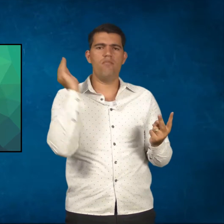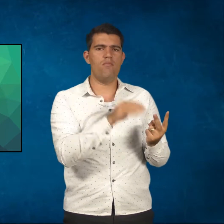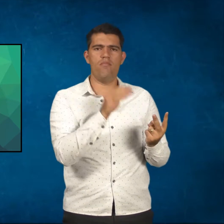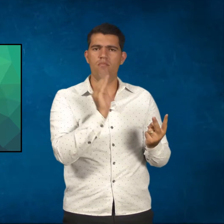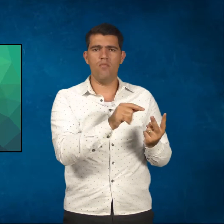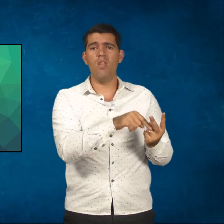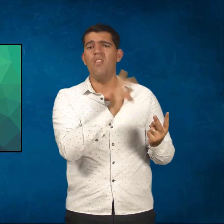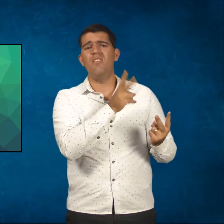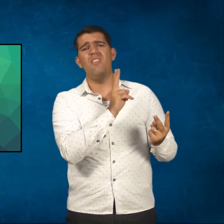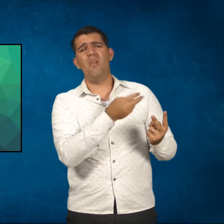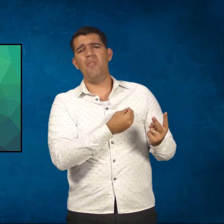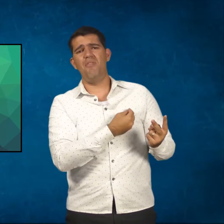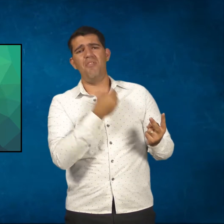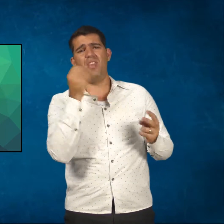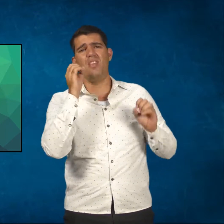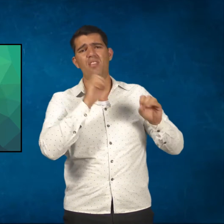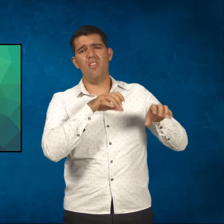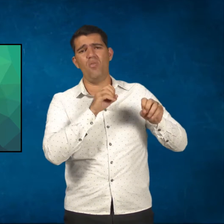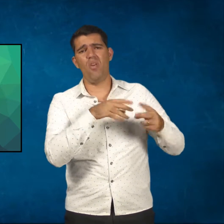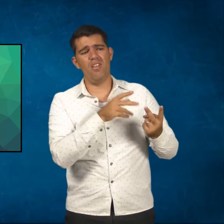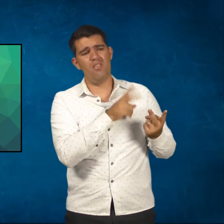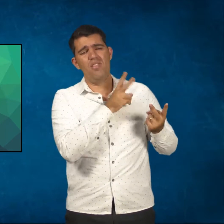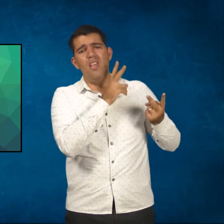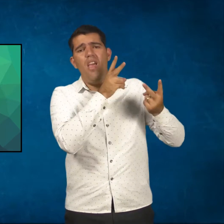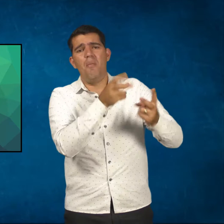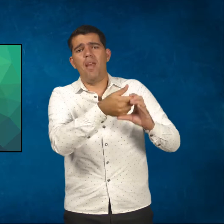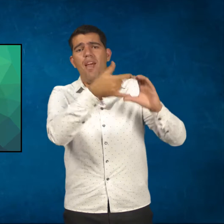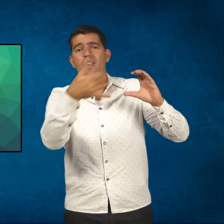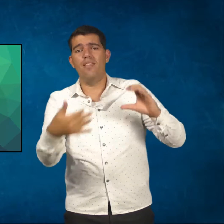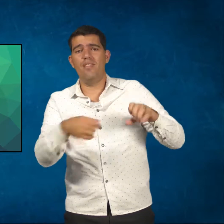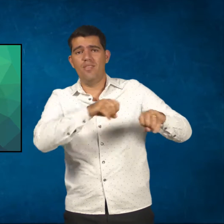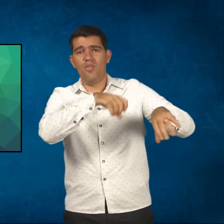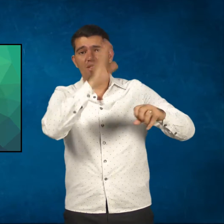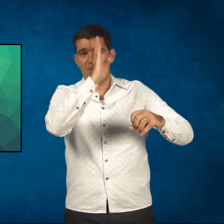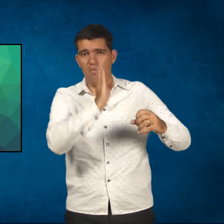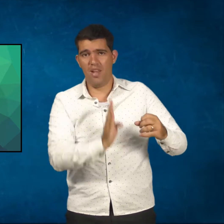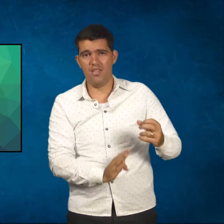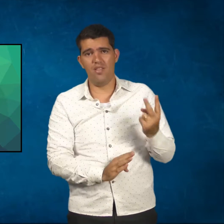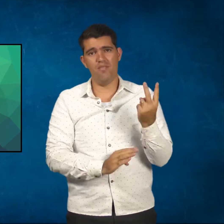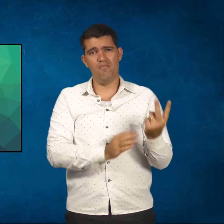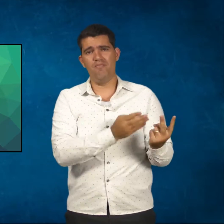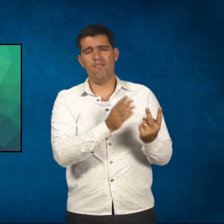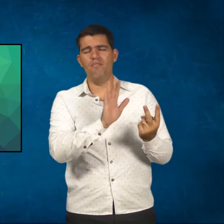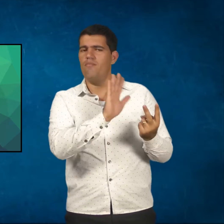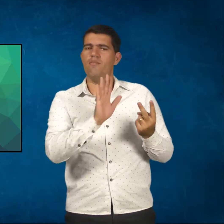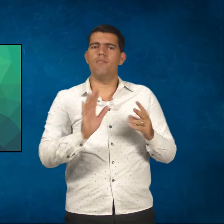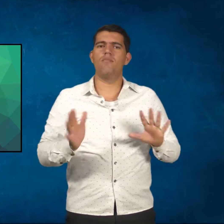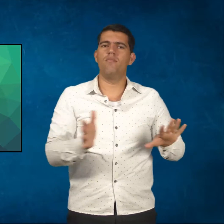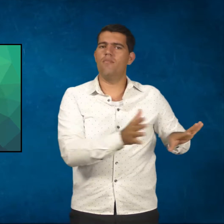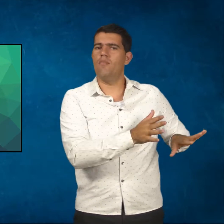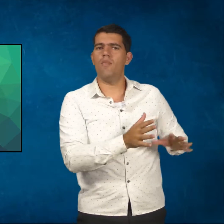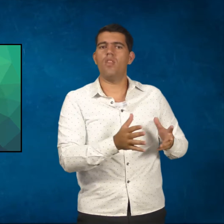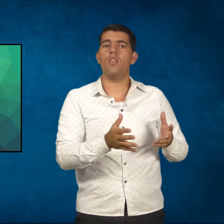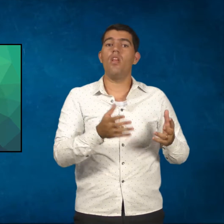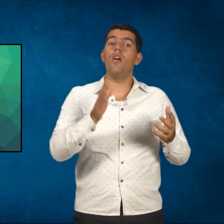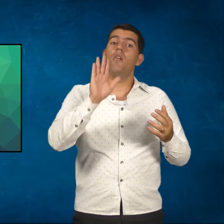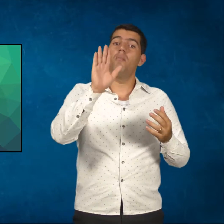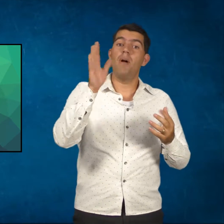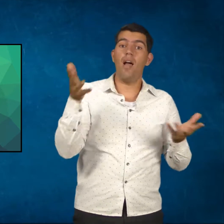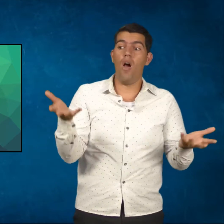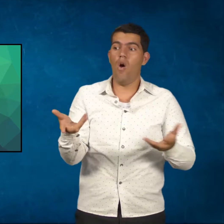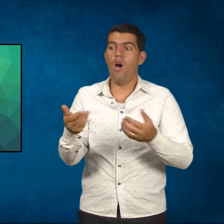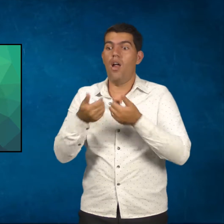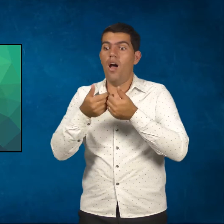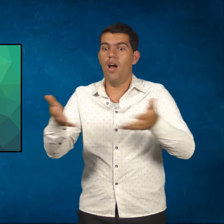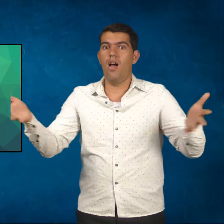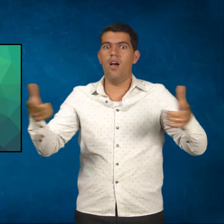da educação, que sempre caracterizou a educação profissional no Brasil, e procurando atender a uma formação mais